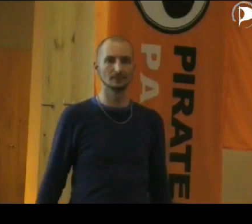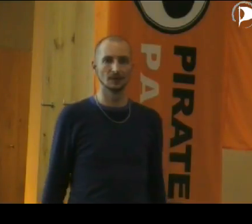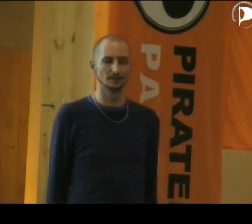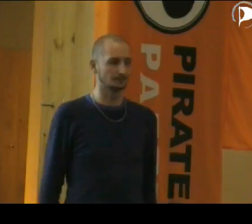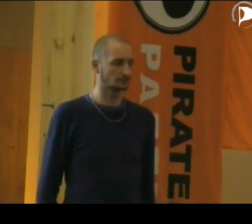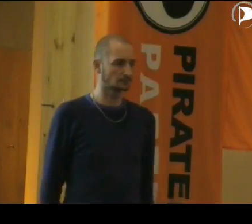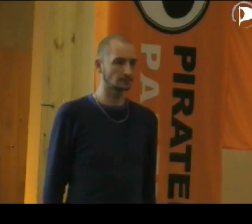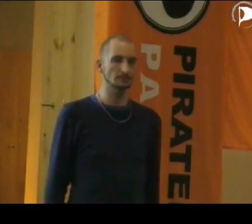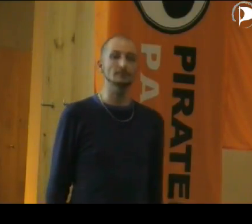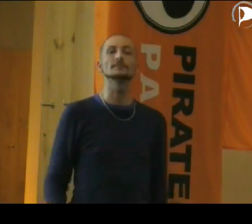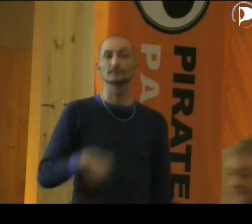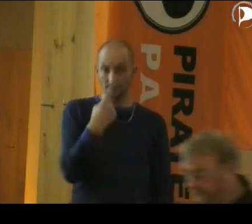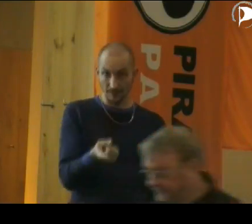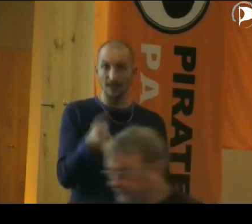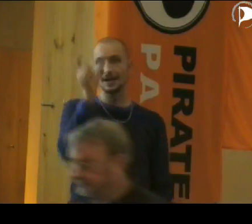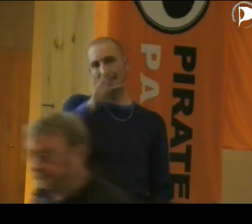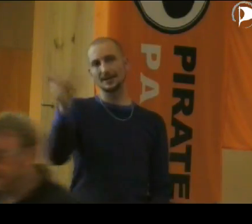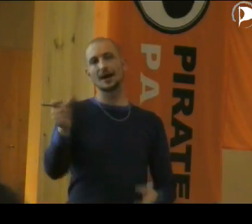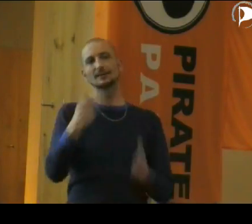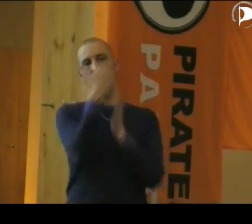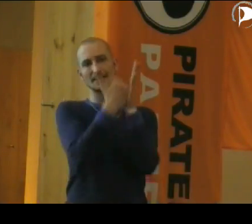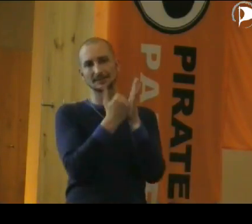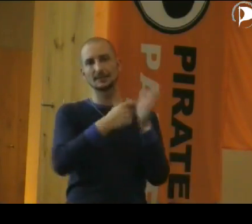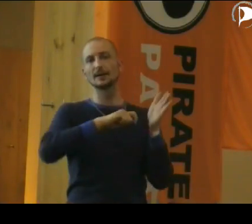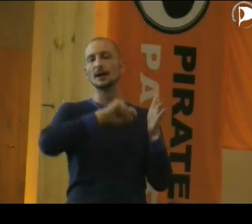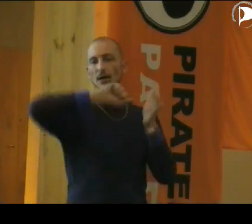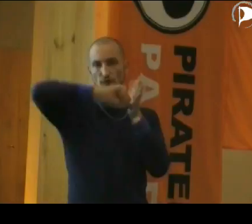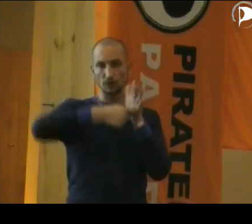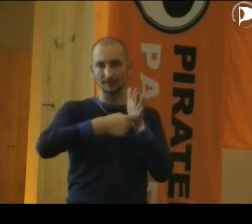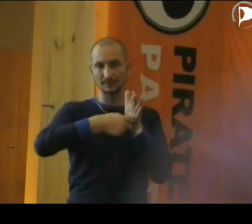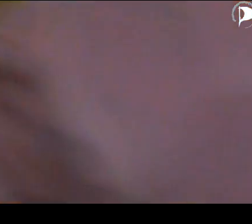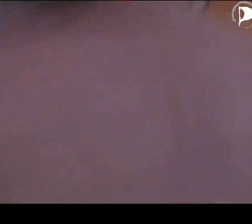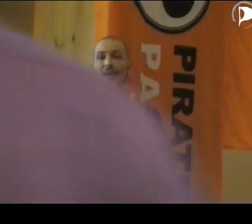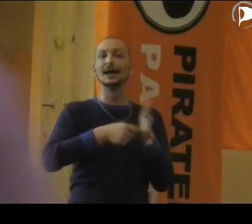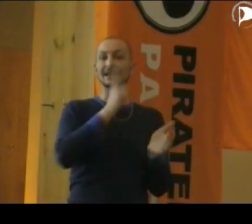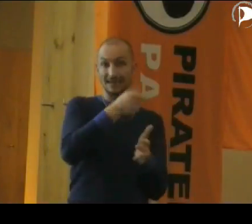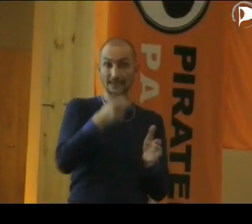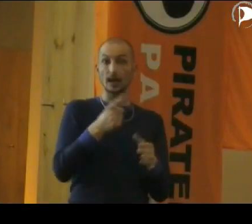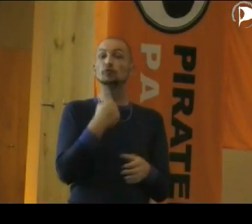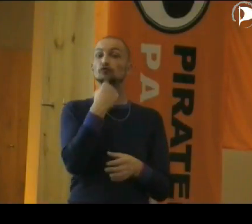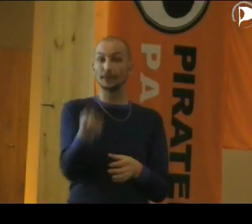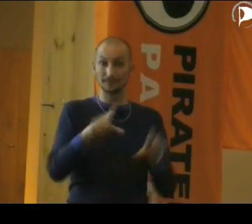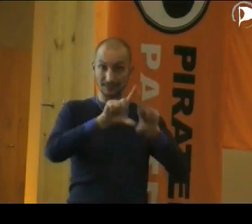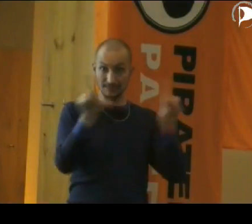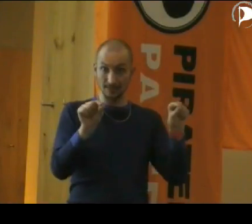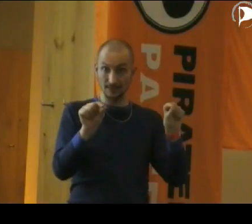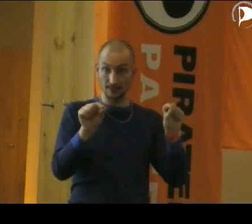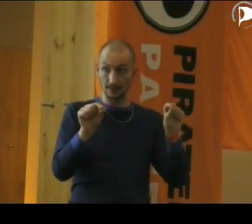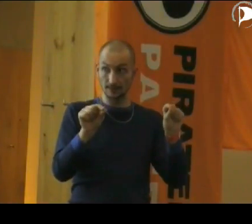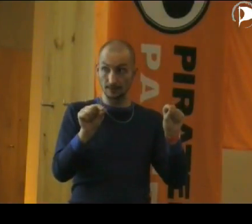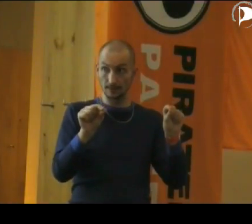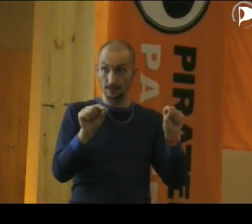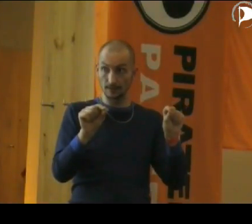dann erkläre ich das internet angeschlossen jeder einen stimmzettel der stimmzettel